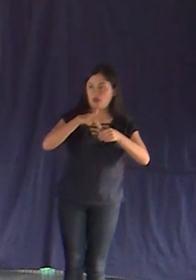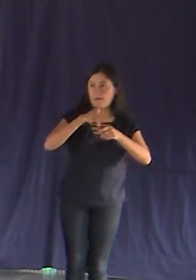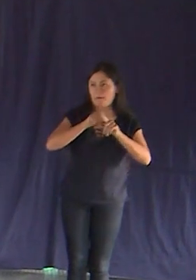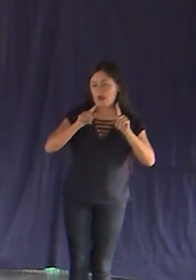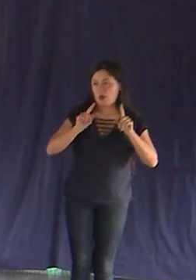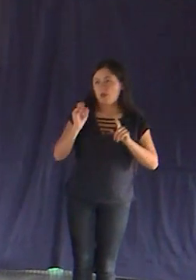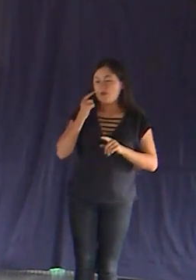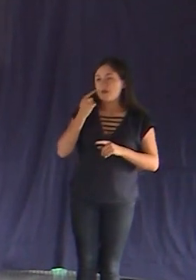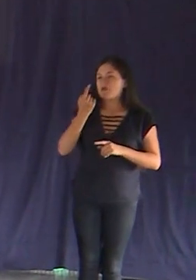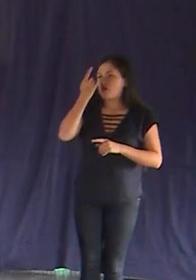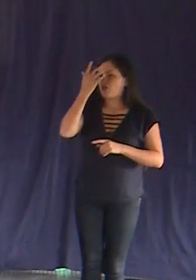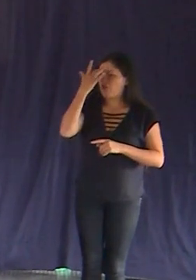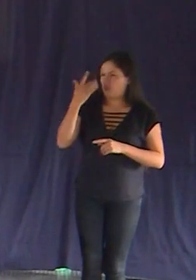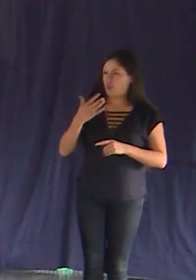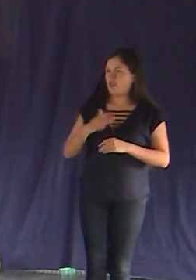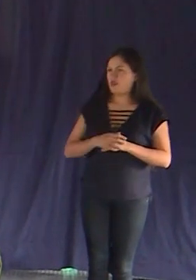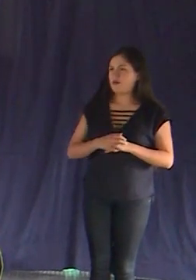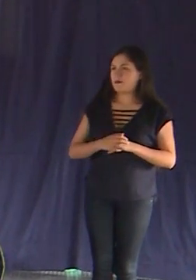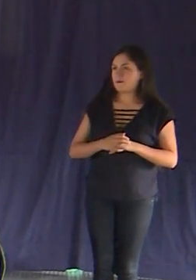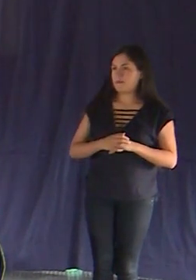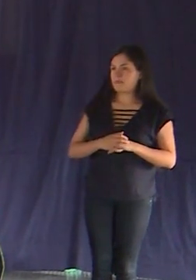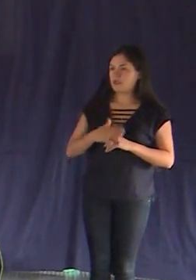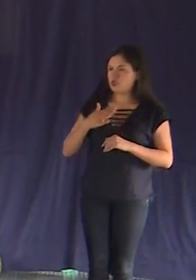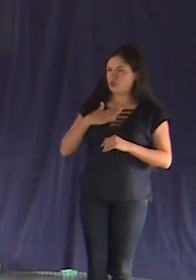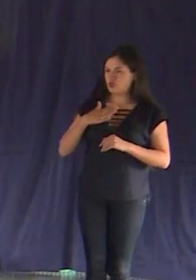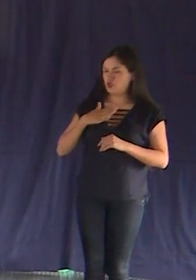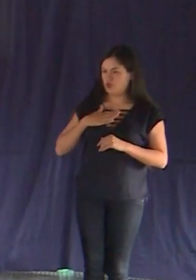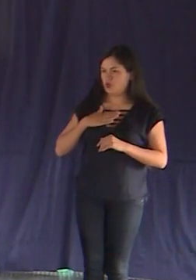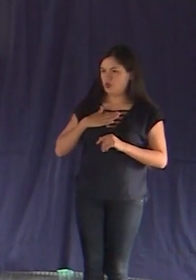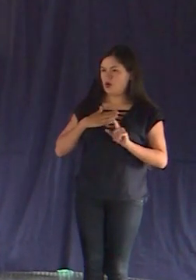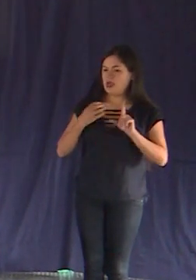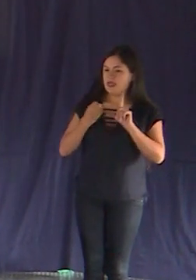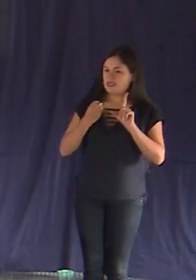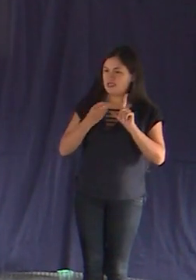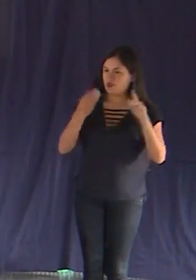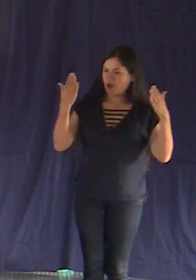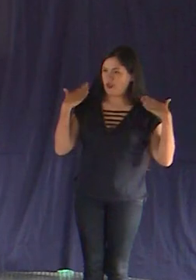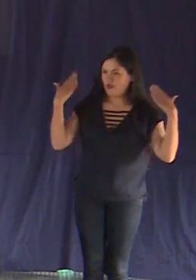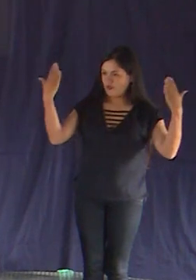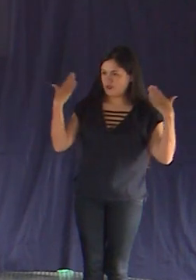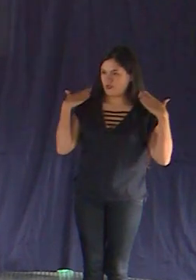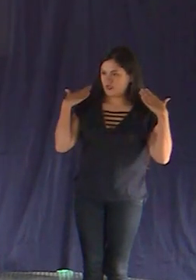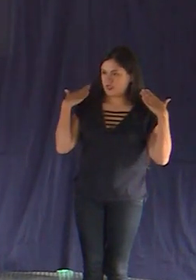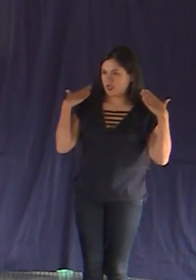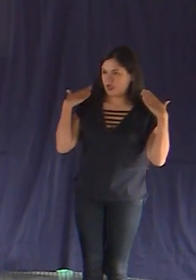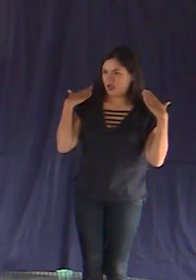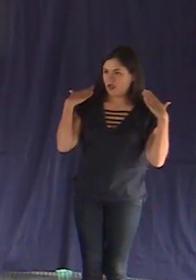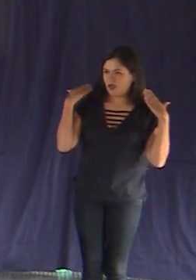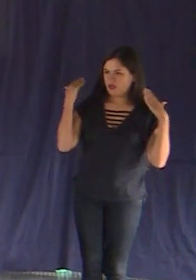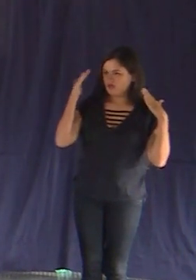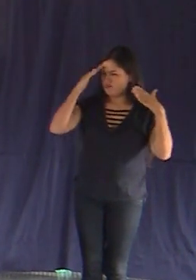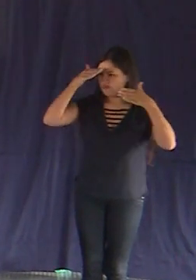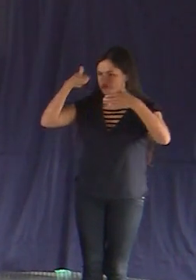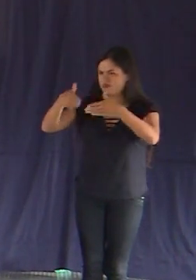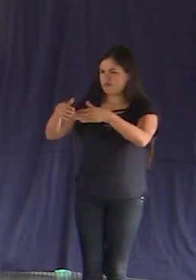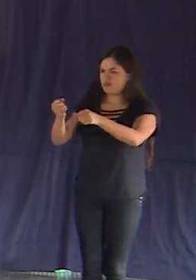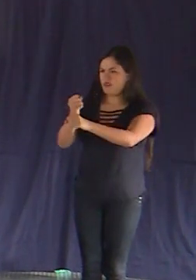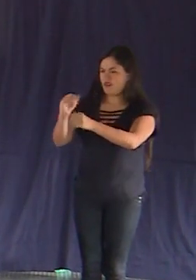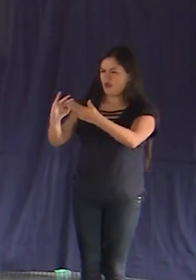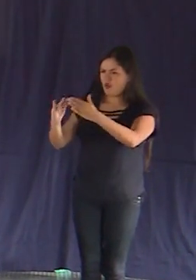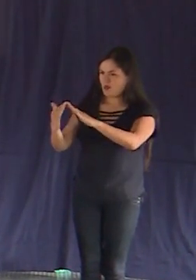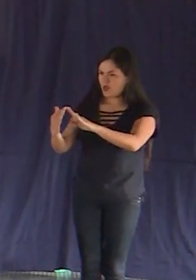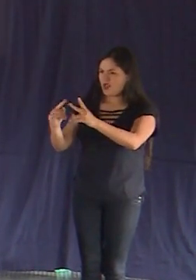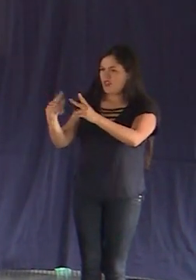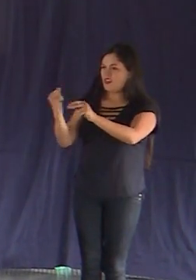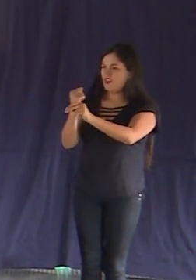primero, ¿por qué termina una persona de la licenciatura de Educación Física preocupada por el medio